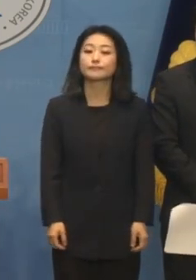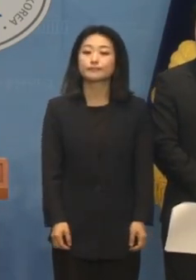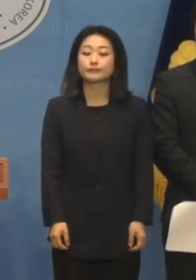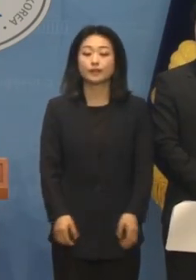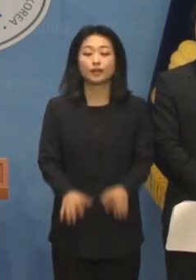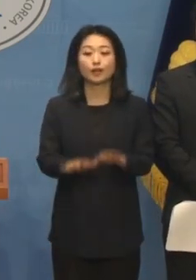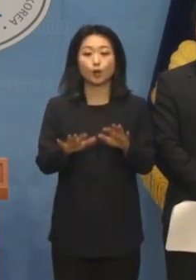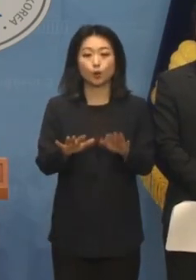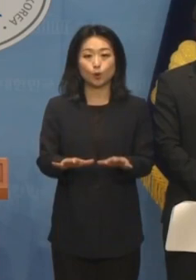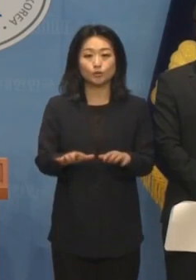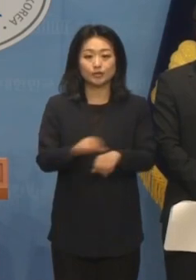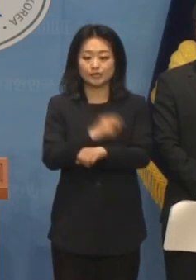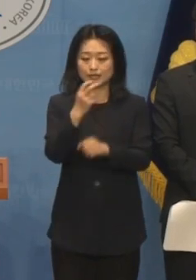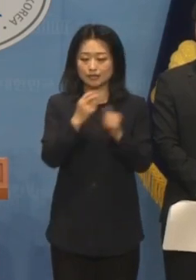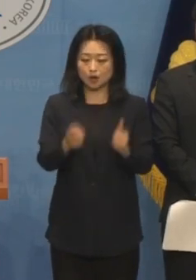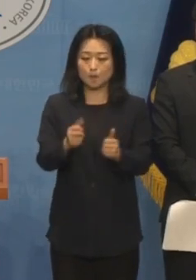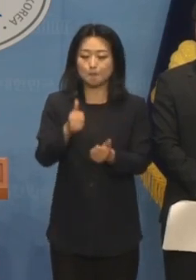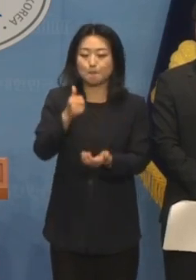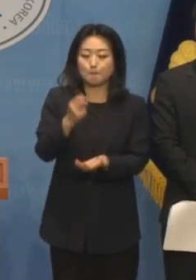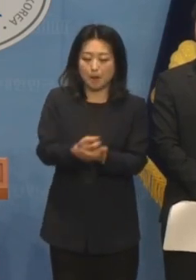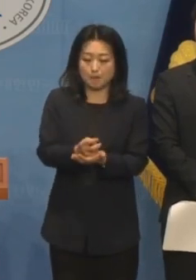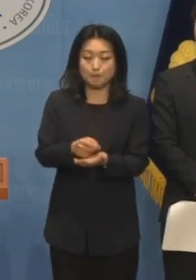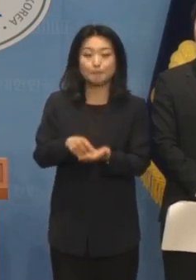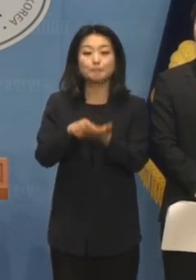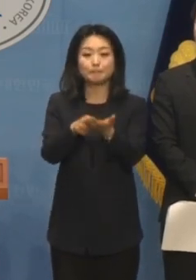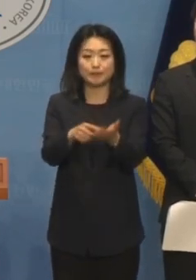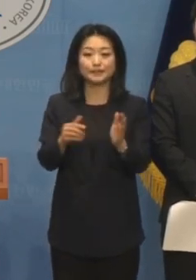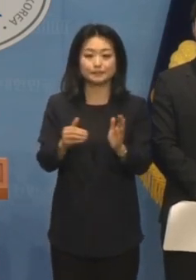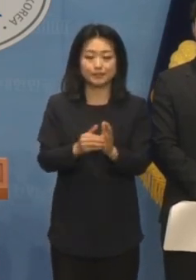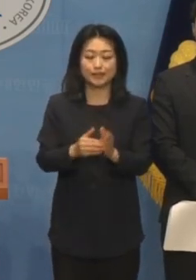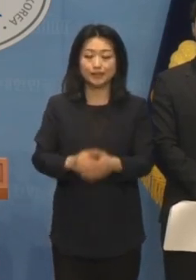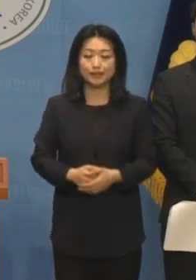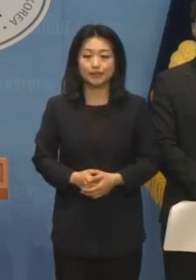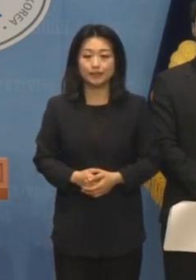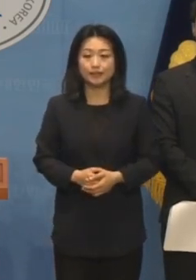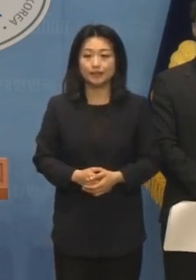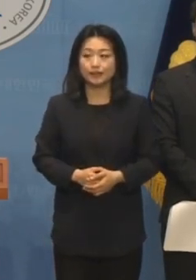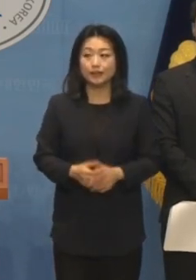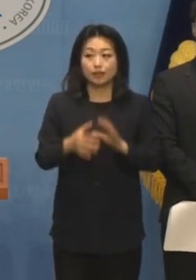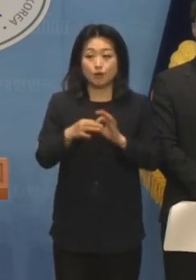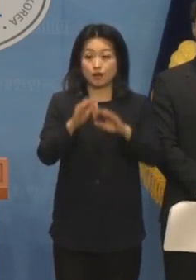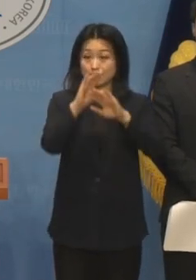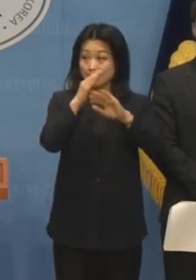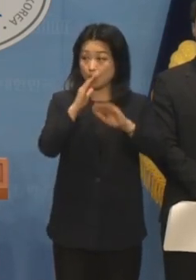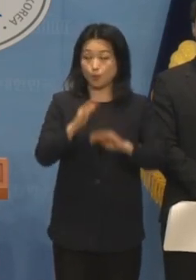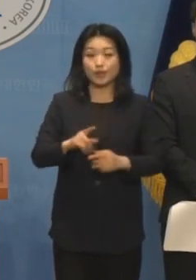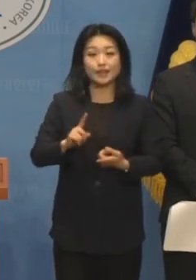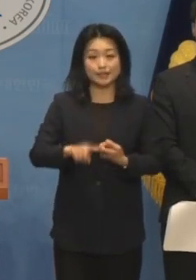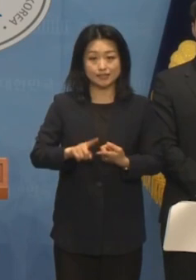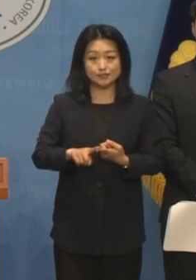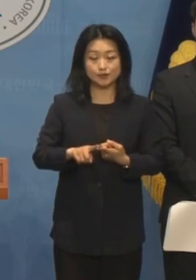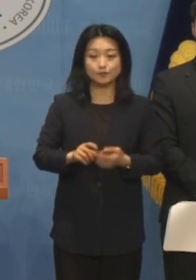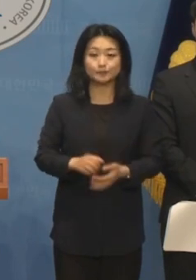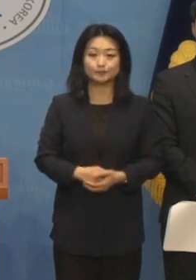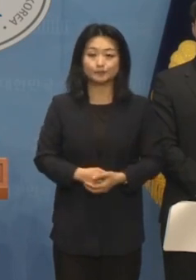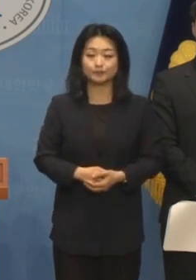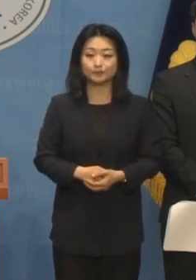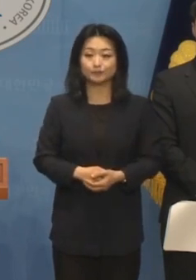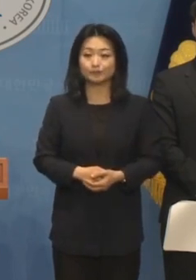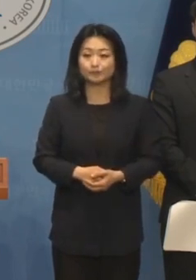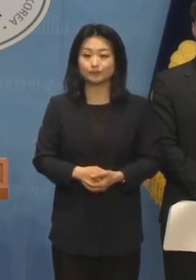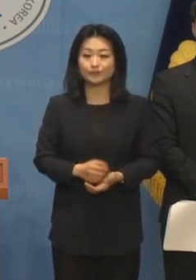네, 오늘 저희들이 특검법을 발의를 했는데요. 관련해서 이어서